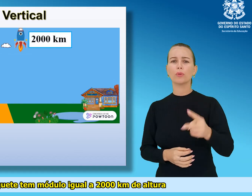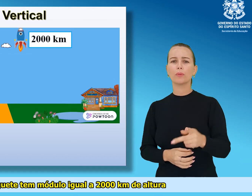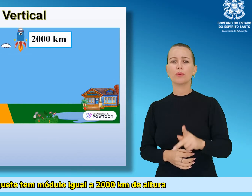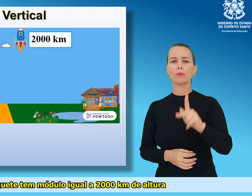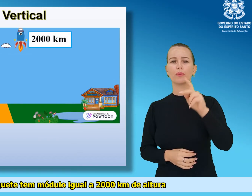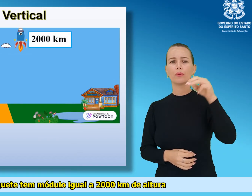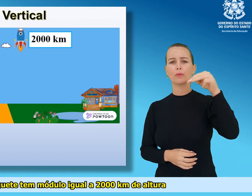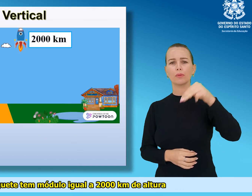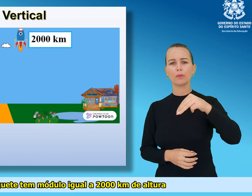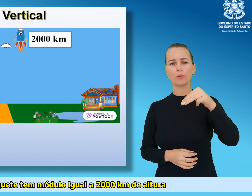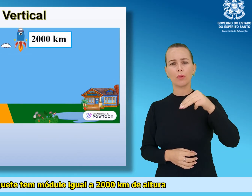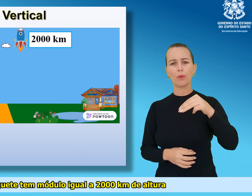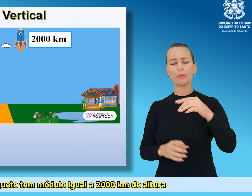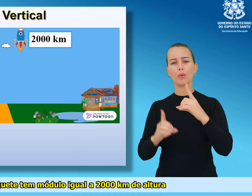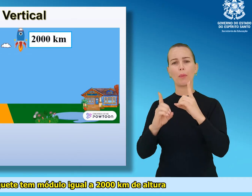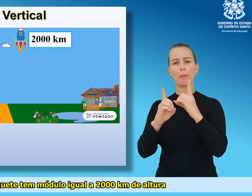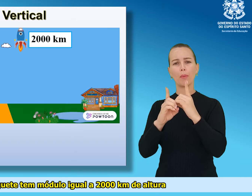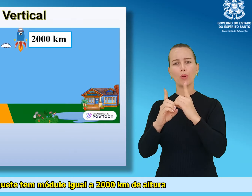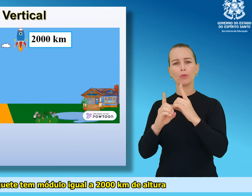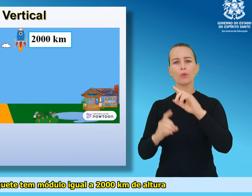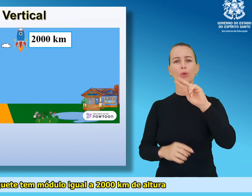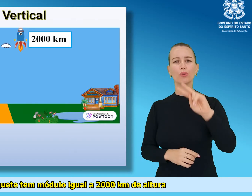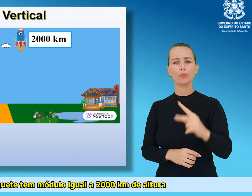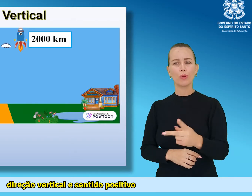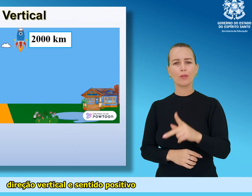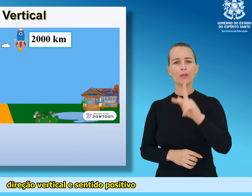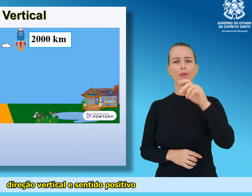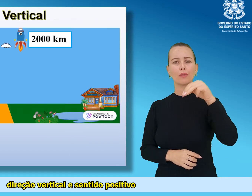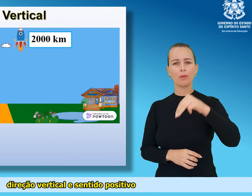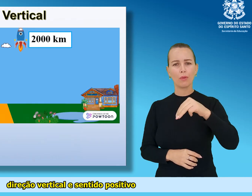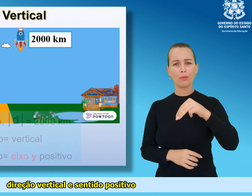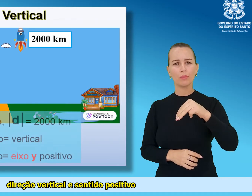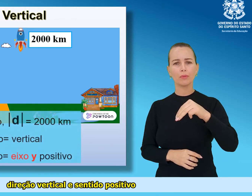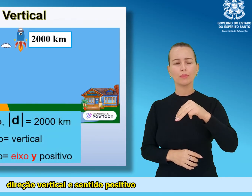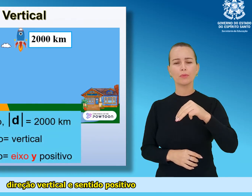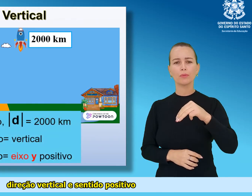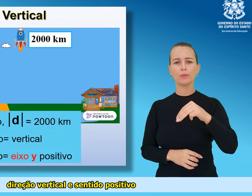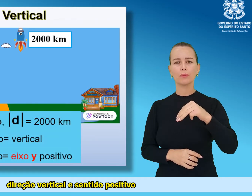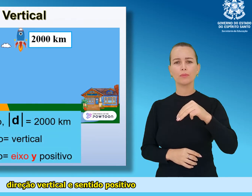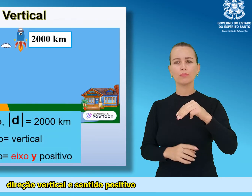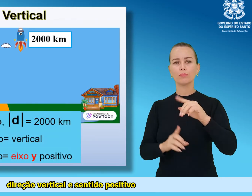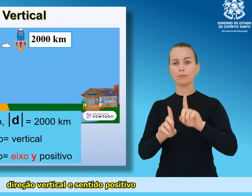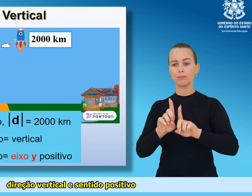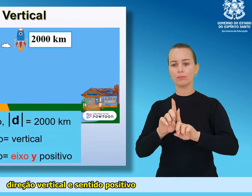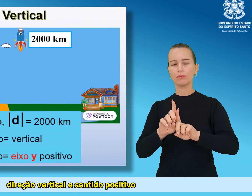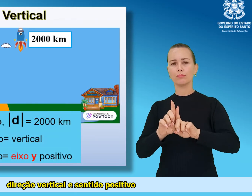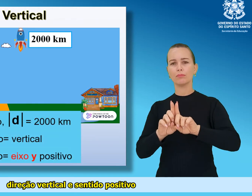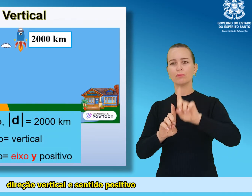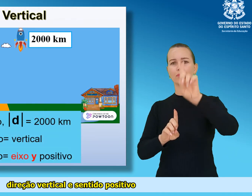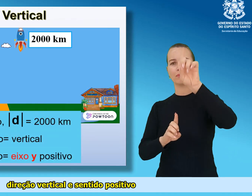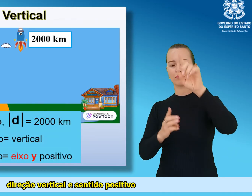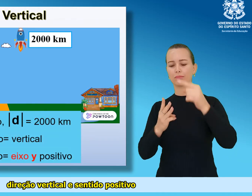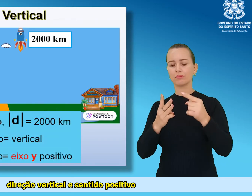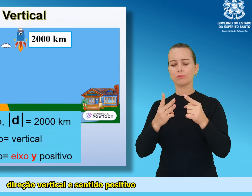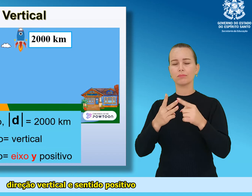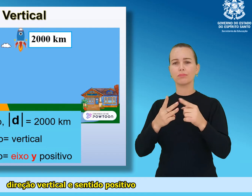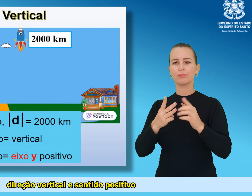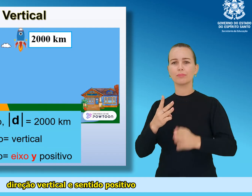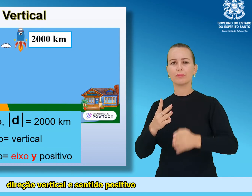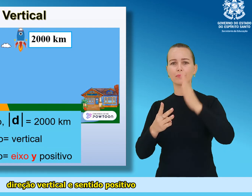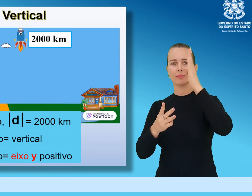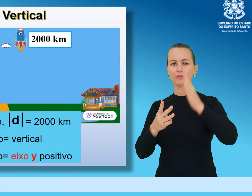a 2.000 km de altura, direção vertical e sentido